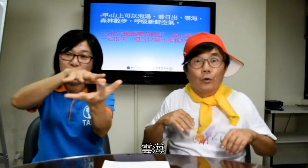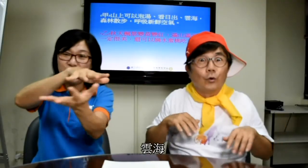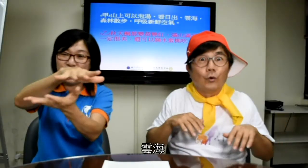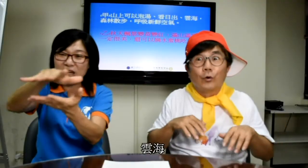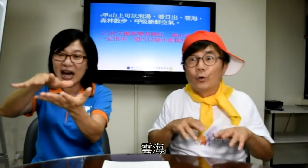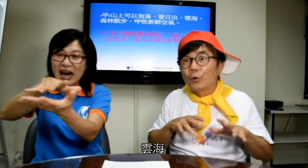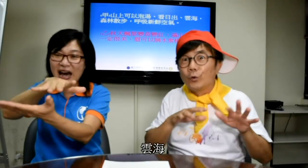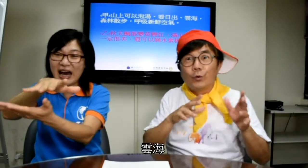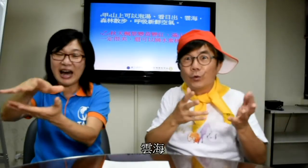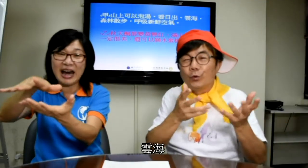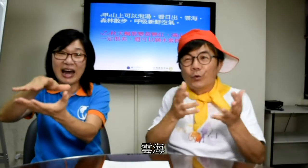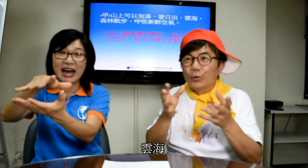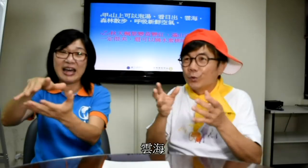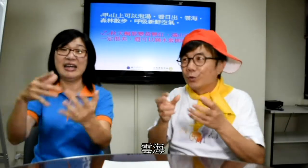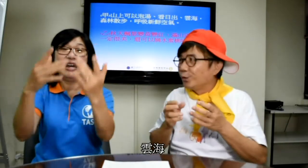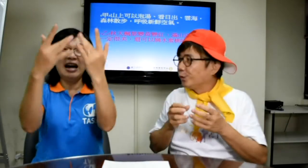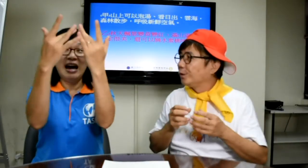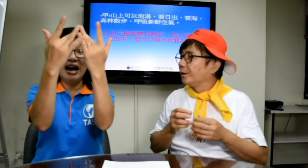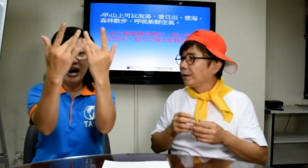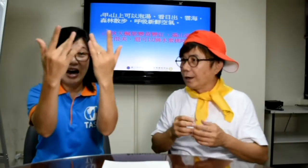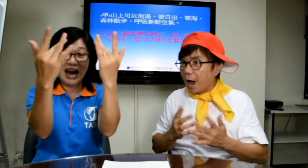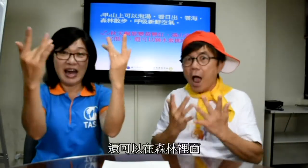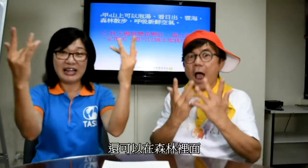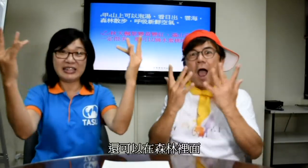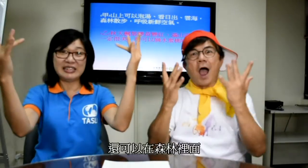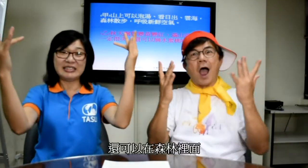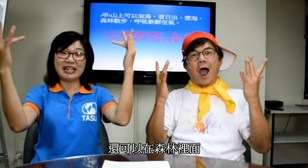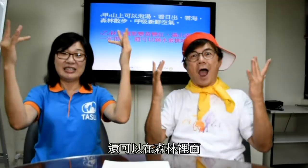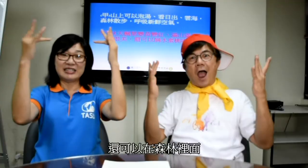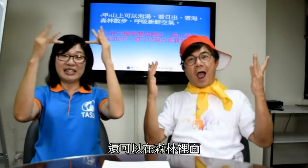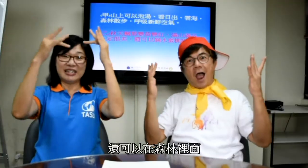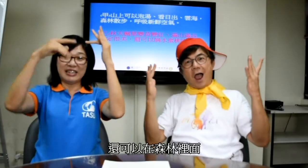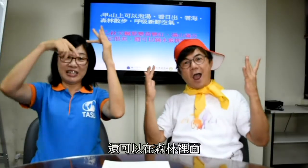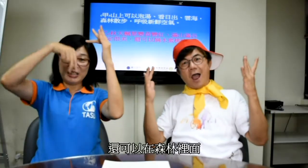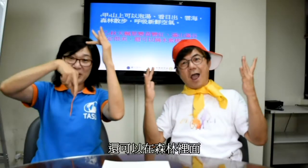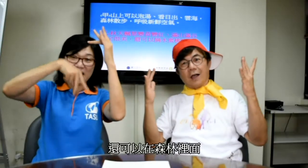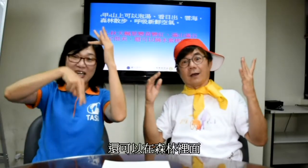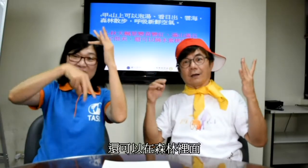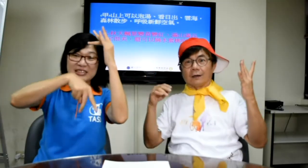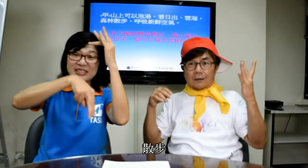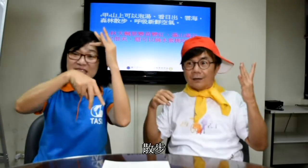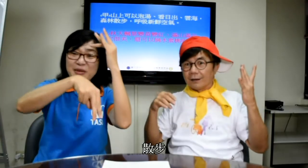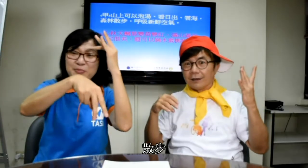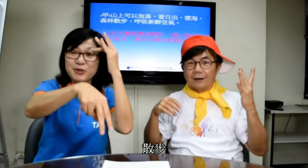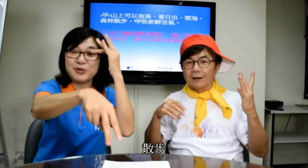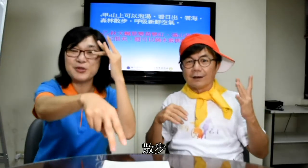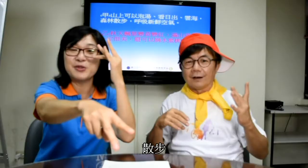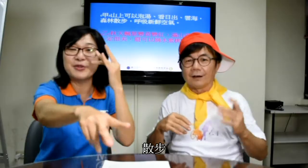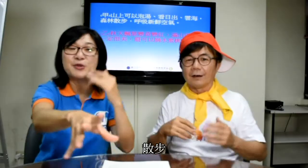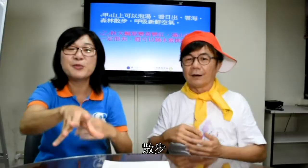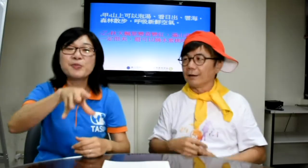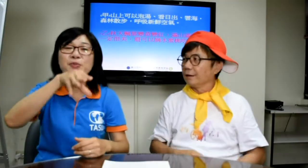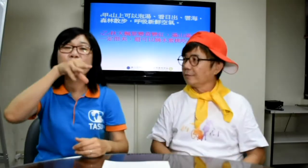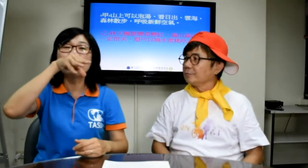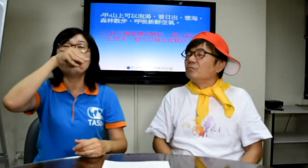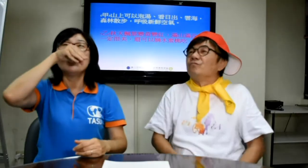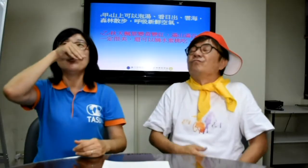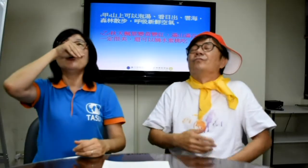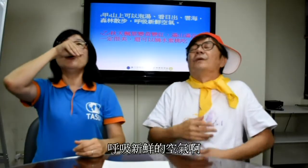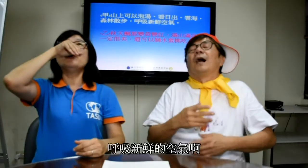云海，还可以在森林里面散步，呼